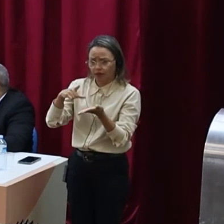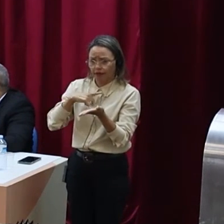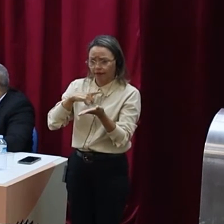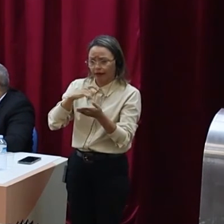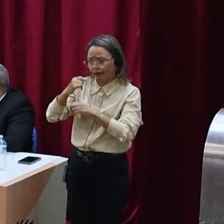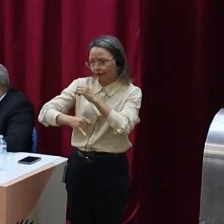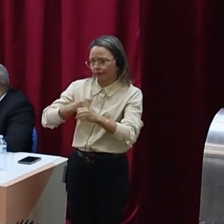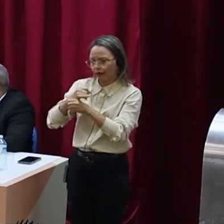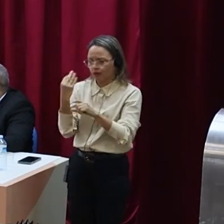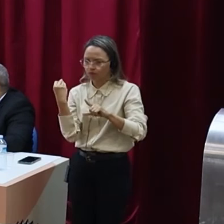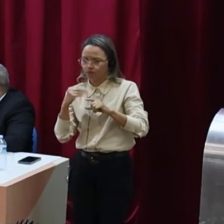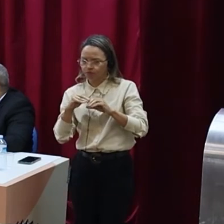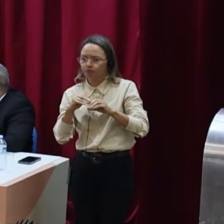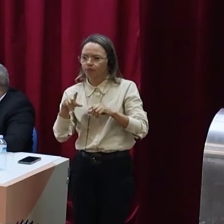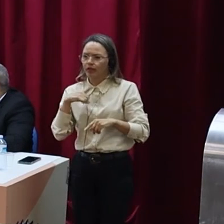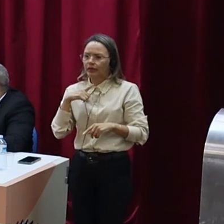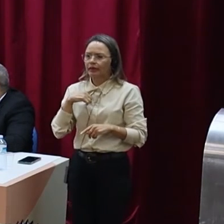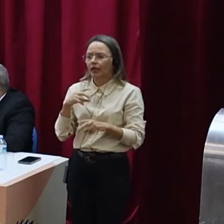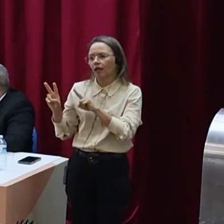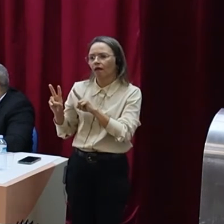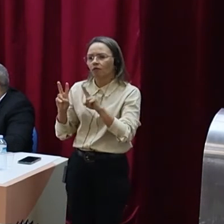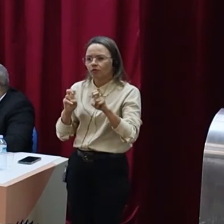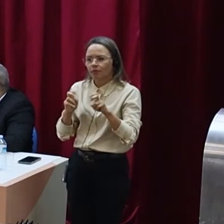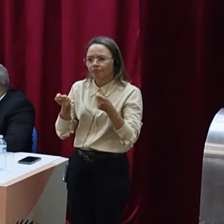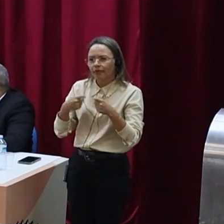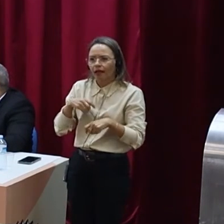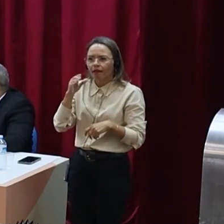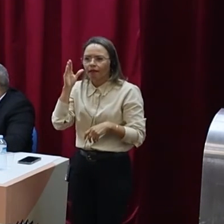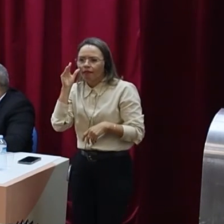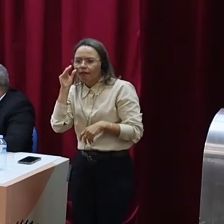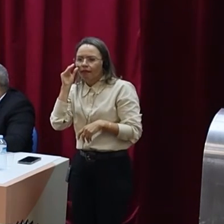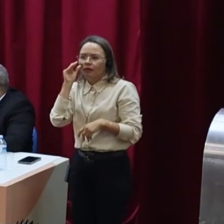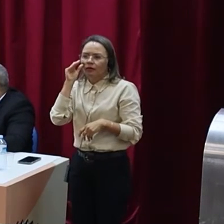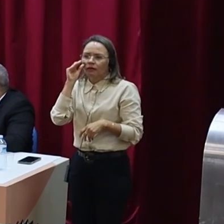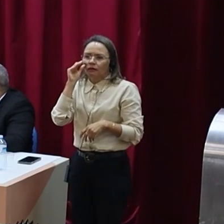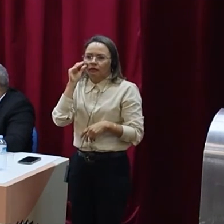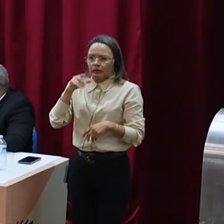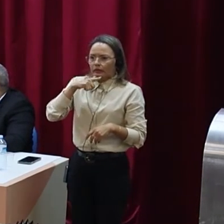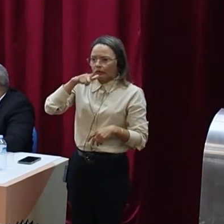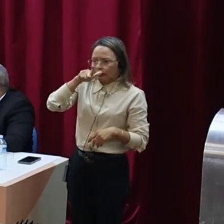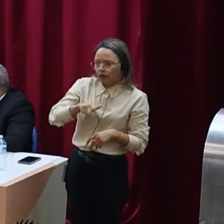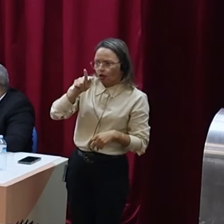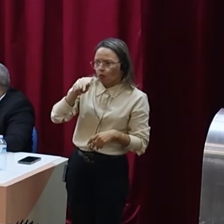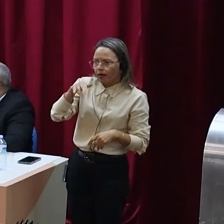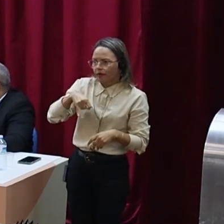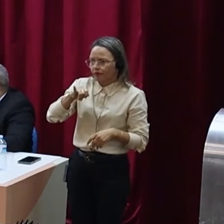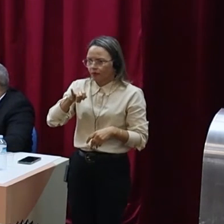llama La migración paraguaya y la lengua guaraní, que publiqué en San Paulo, la revista